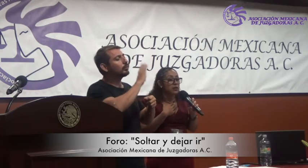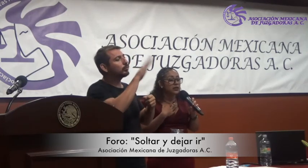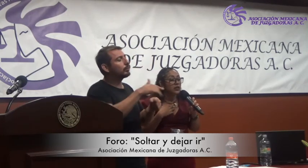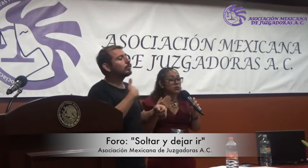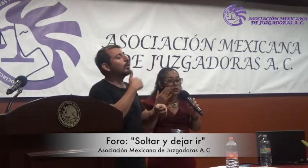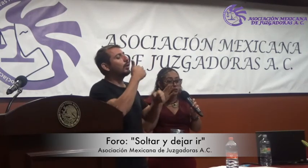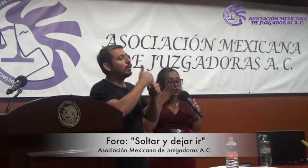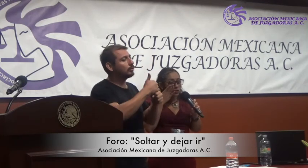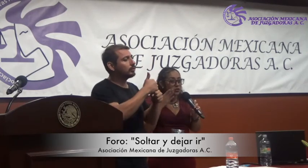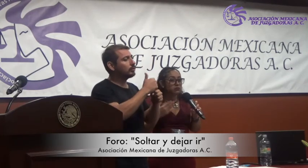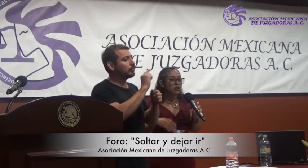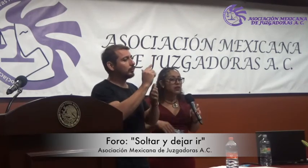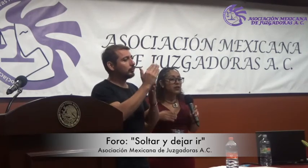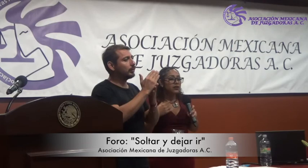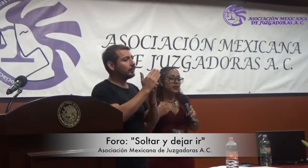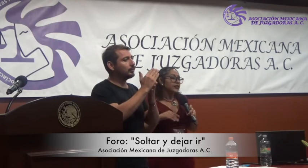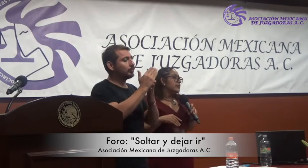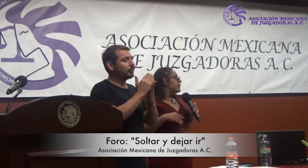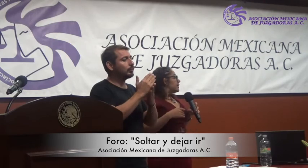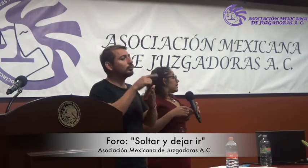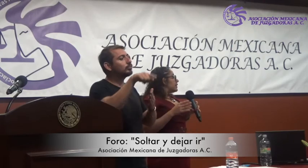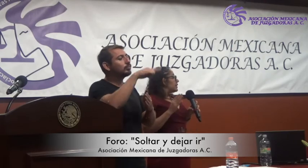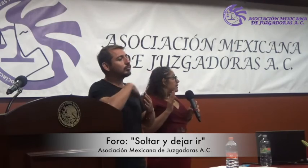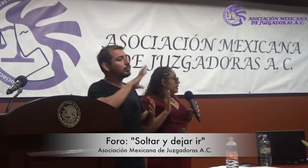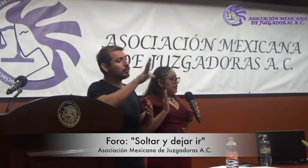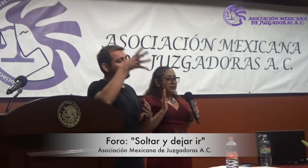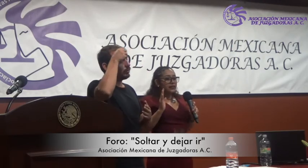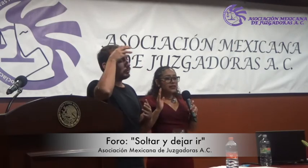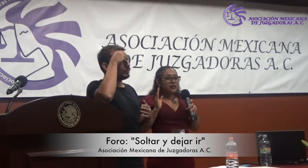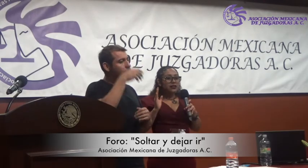unas herramientas en mis emociones.